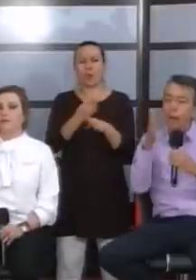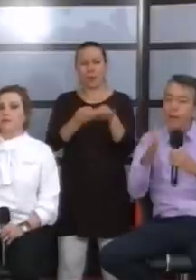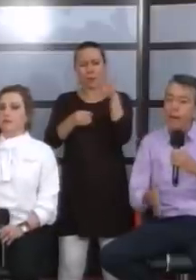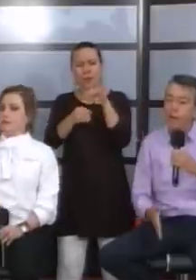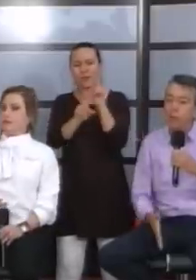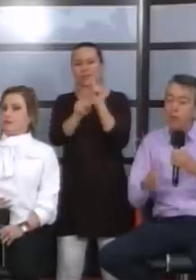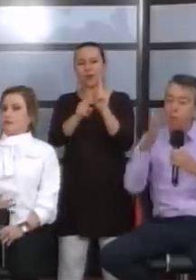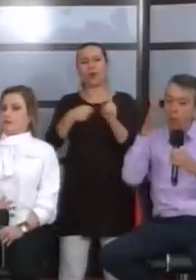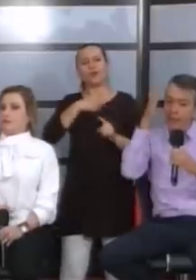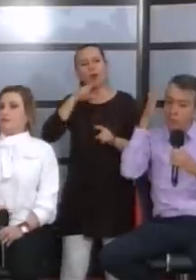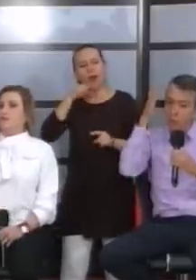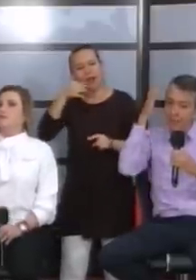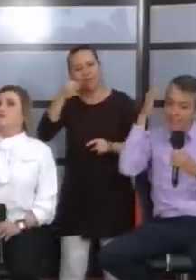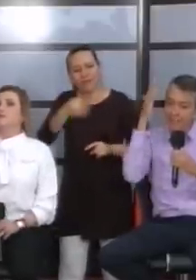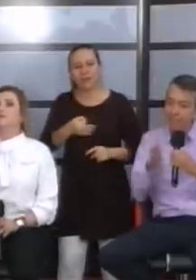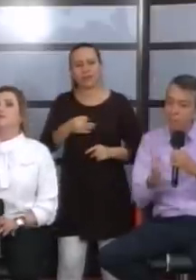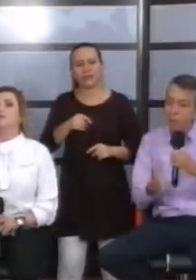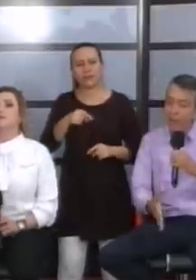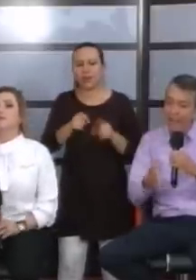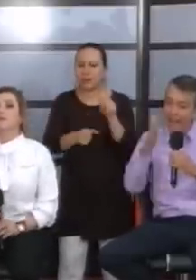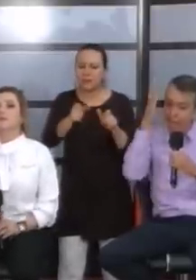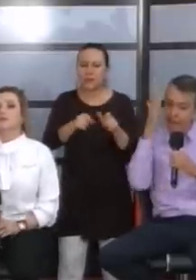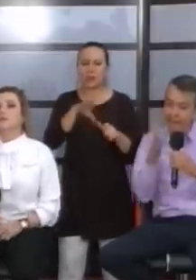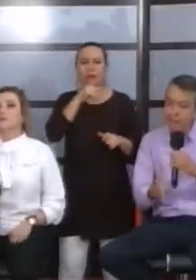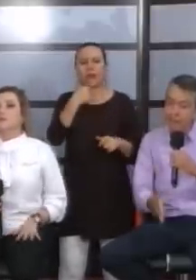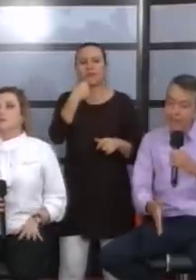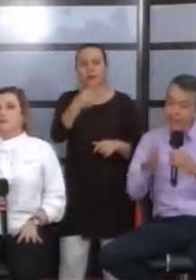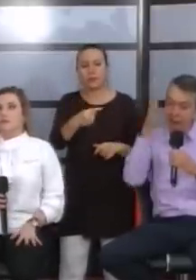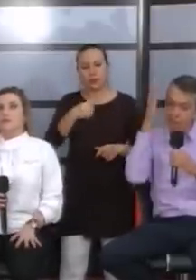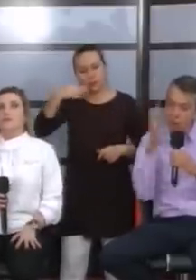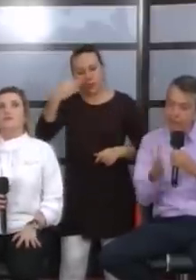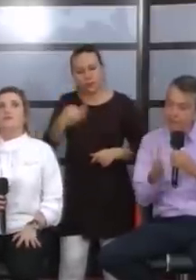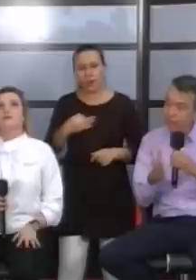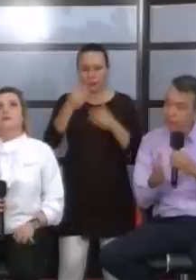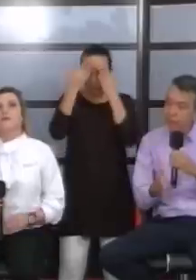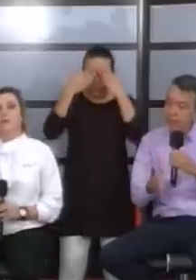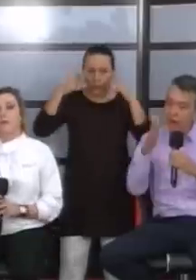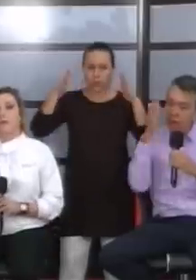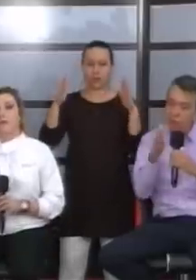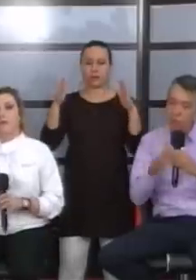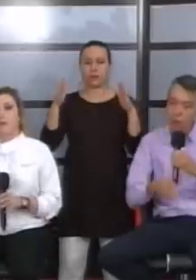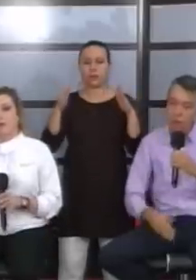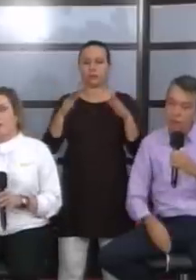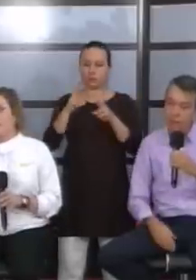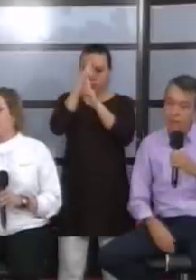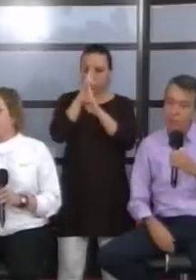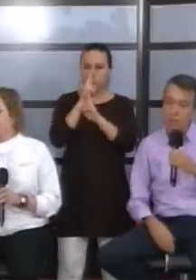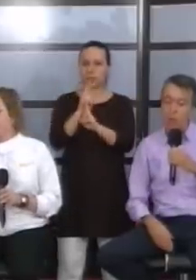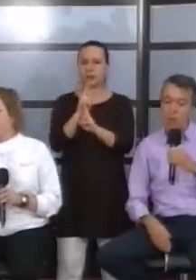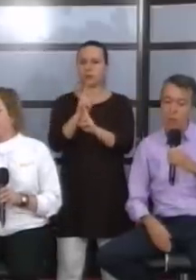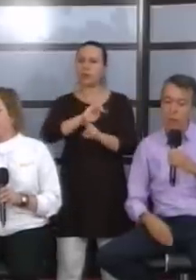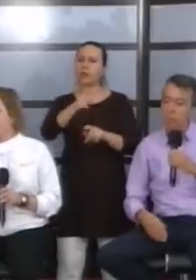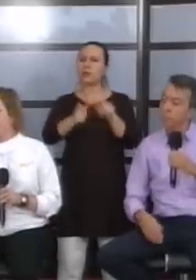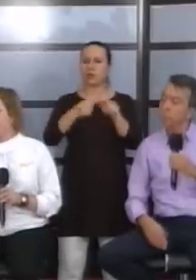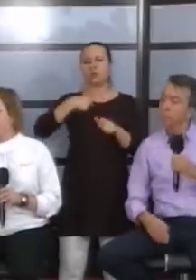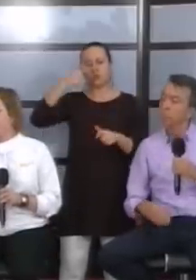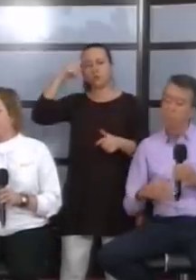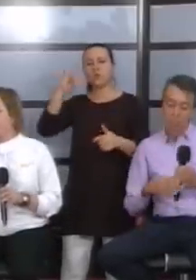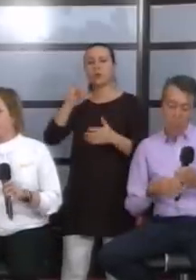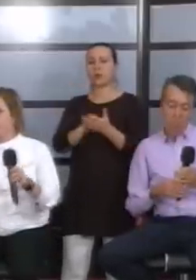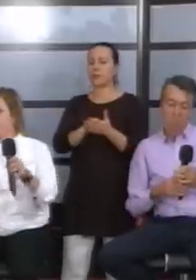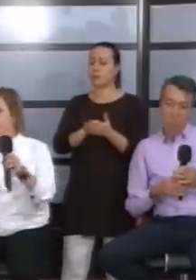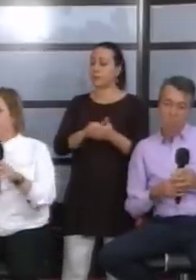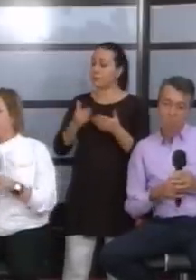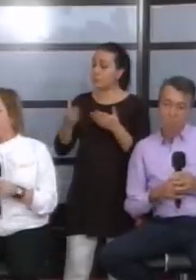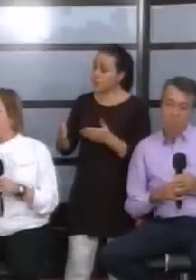hablarle con realidad a la gente, porque la sociedad se transforma en la verdad, en la democracia y en el respeto hacia los demás. Eso es lo que yo creo. Gracias. Carolina,